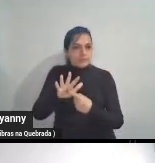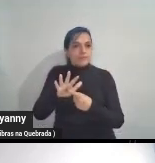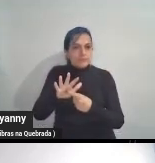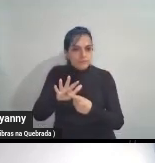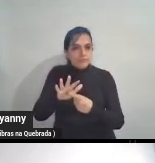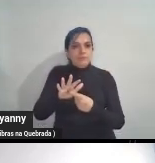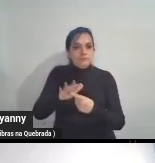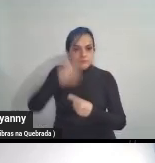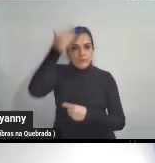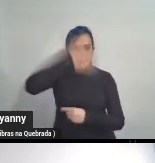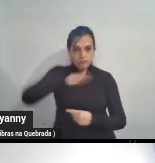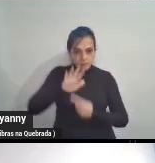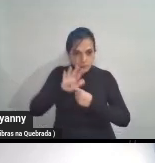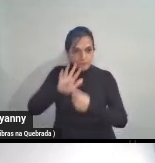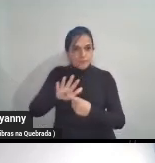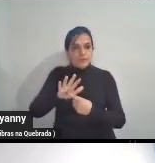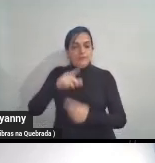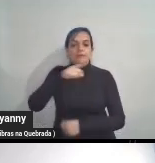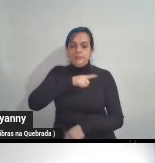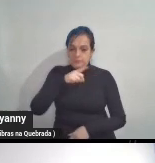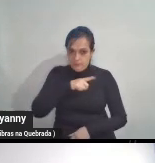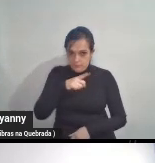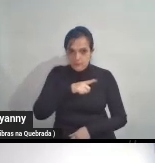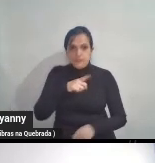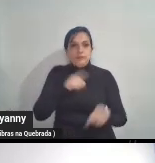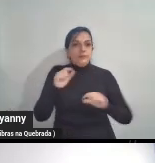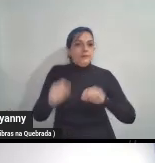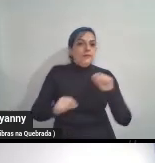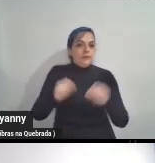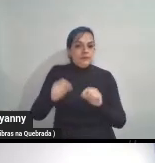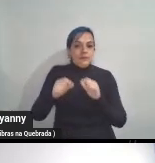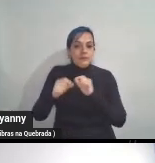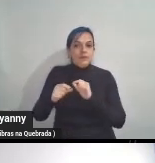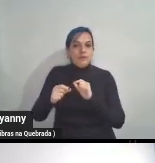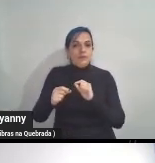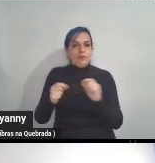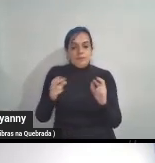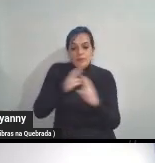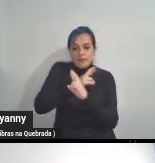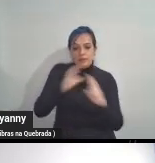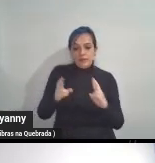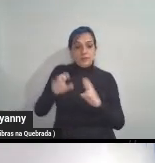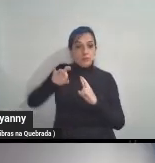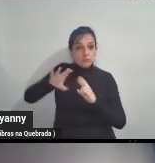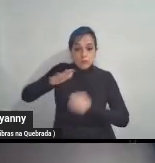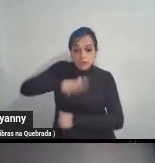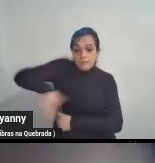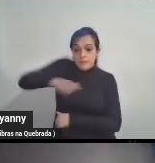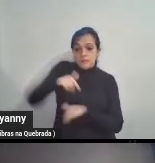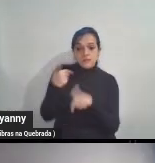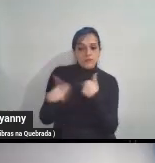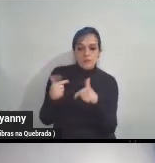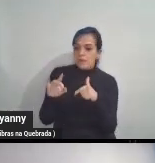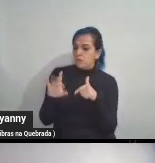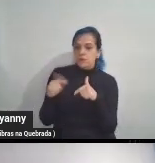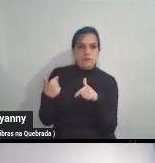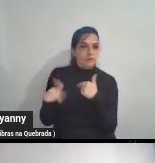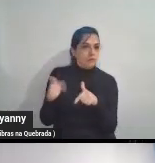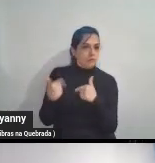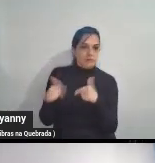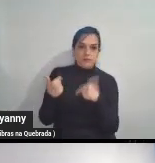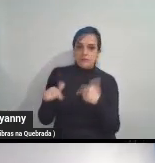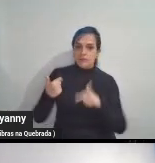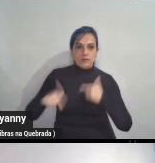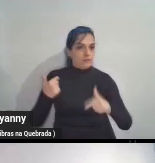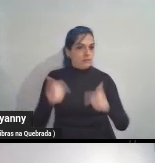contundentes, né, de que existia ali uma relação de trabalho, né, e de que essa relação de trabalho era